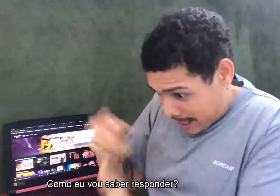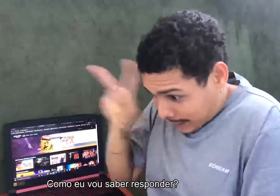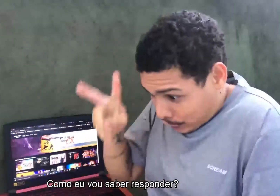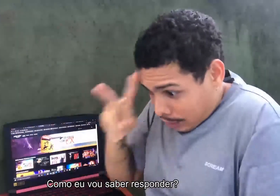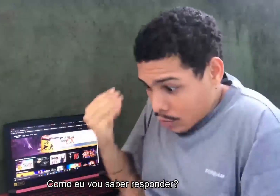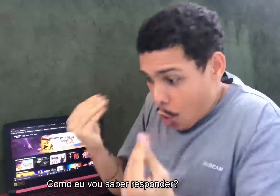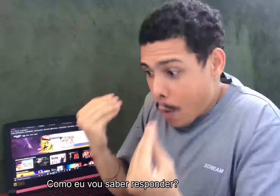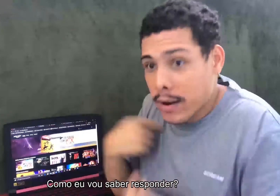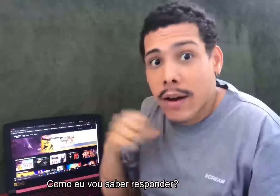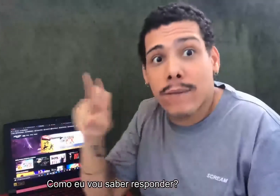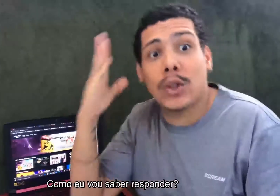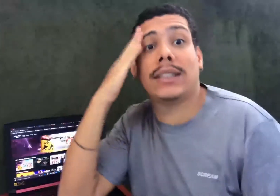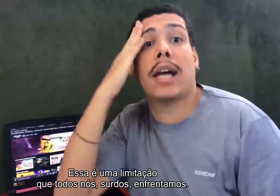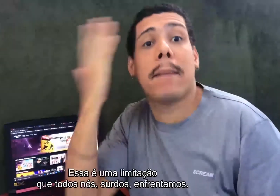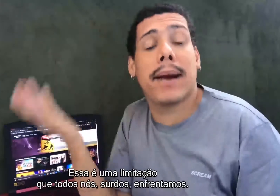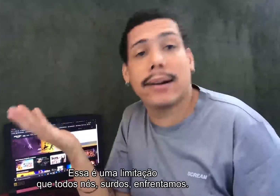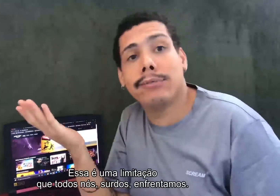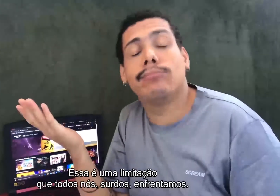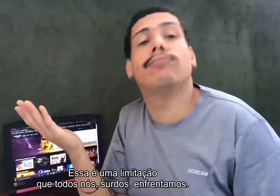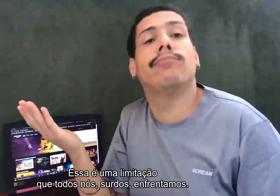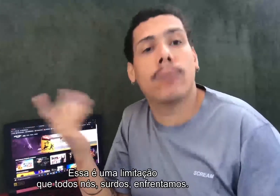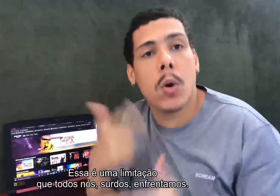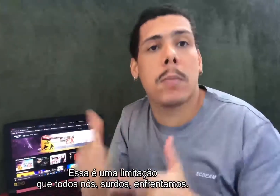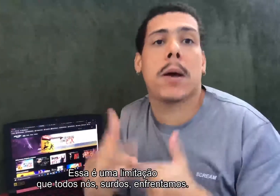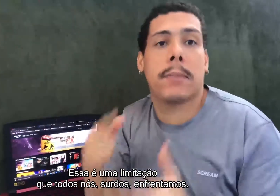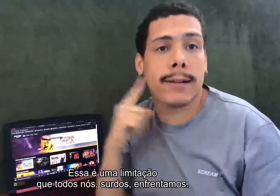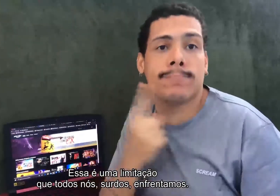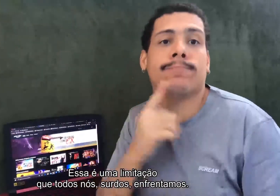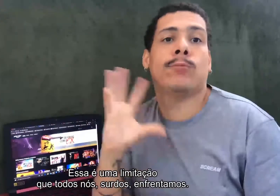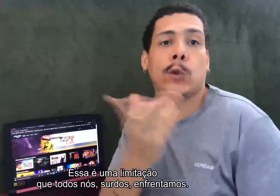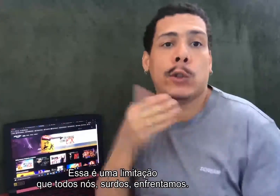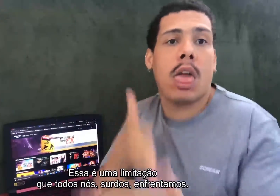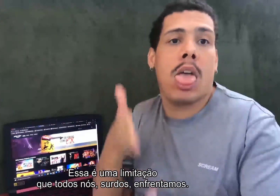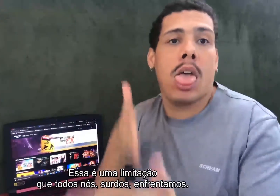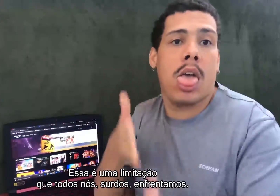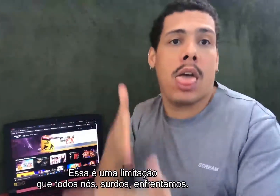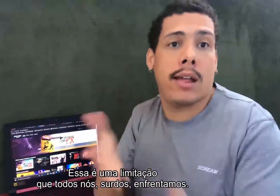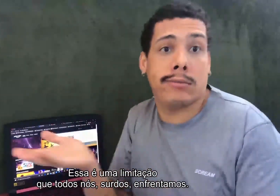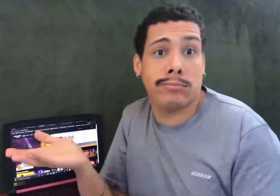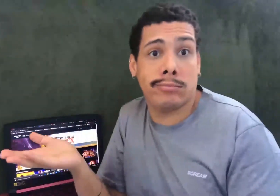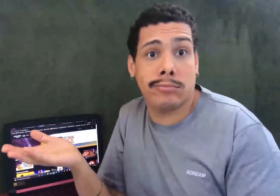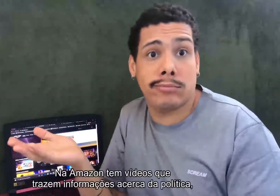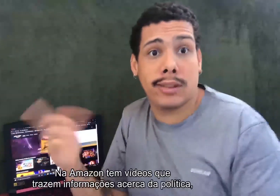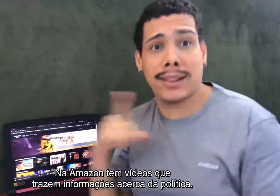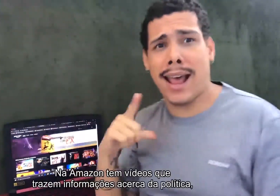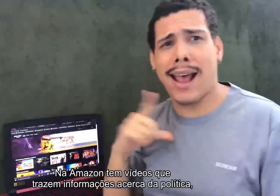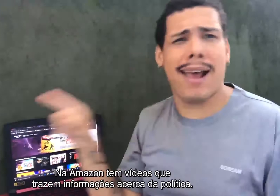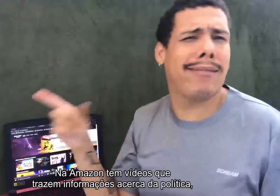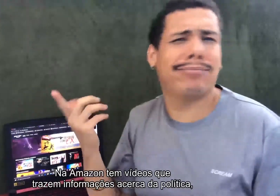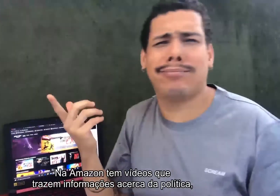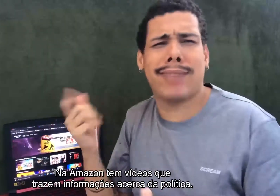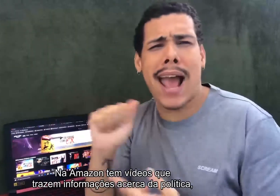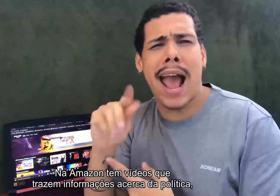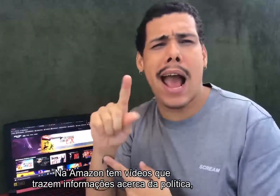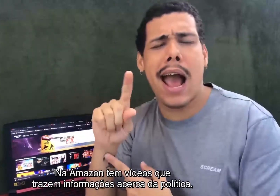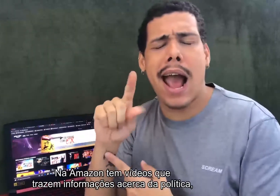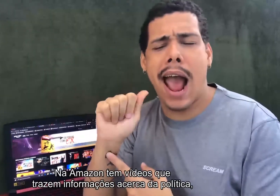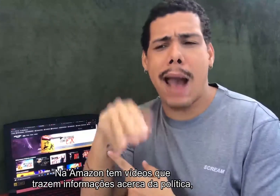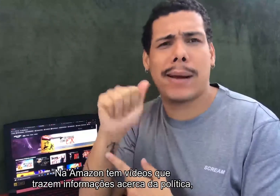saber responder? Essa é uma limitação que todos nós, surdos, enfrentamos. Na Amazon tem vídeos que trazem